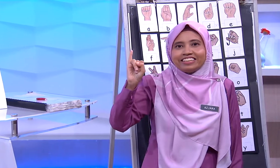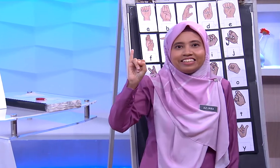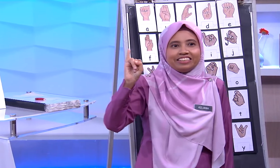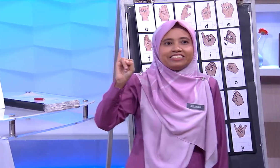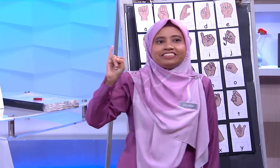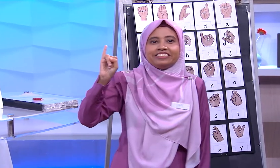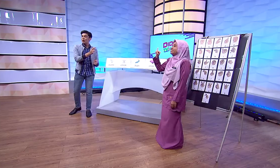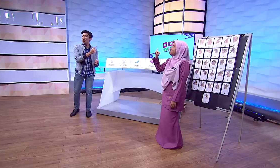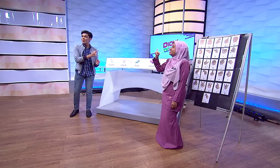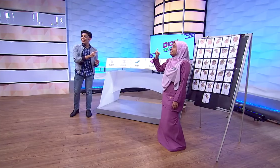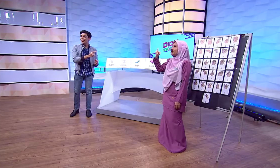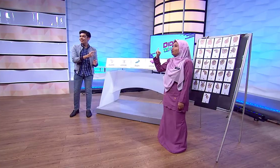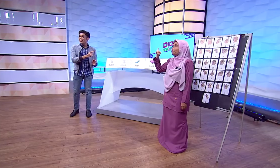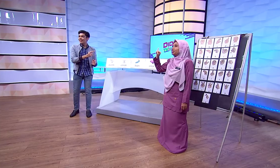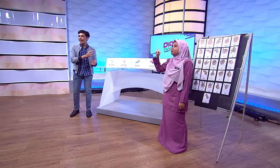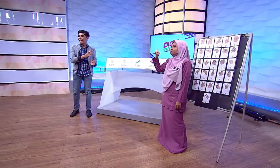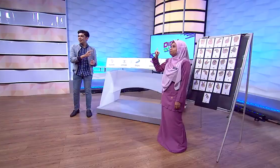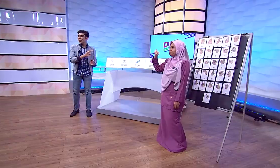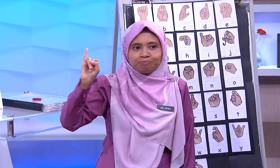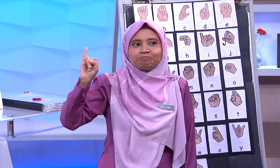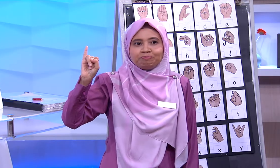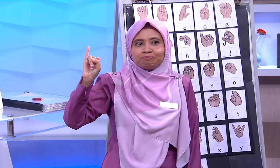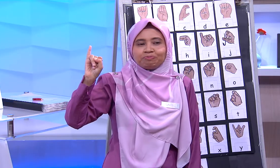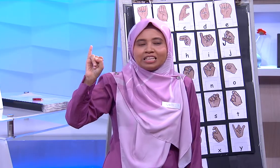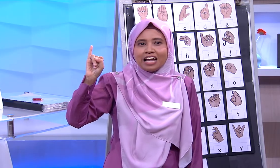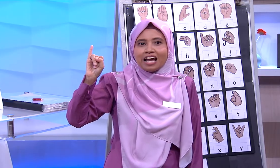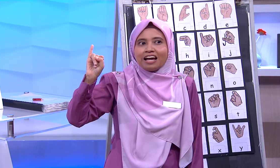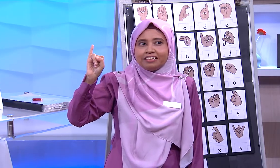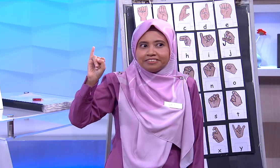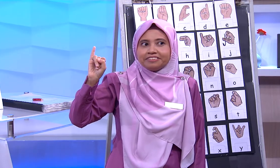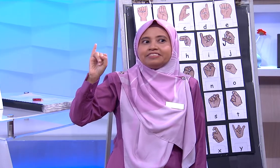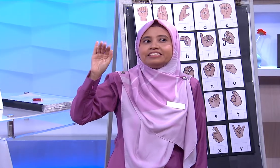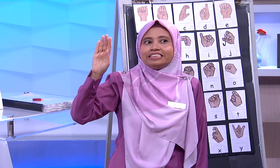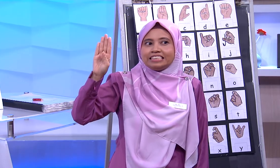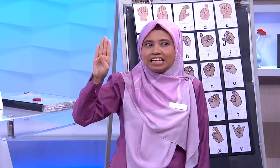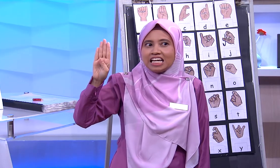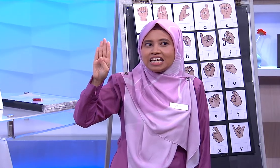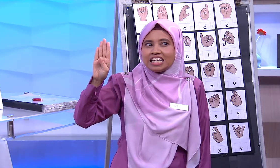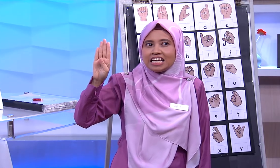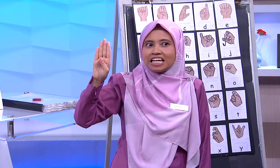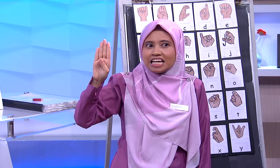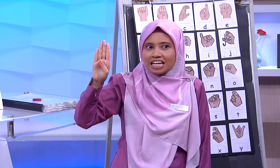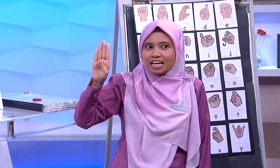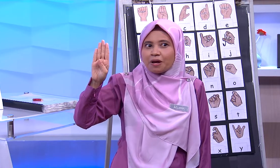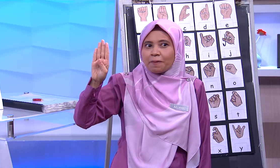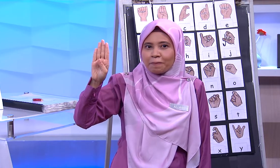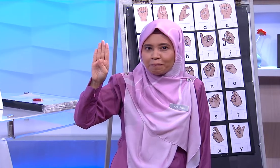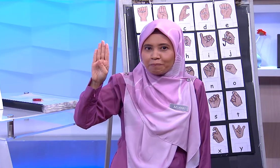itu huruf Apa itu adalah huruf a i Hai itu adalah huruf